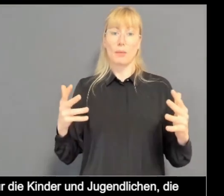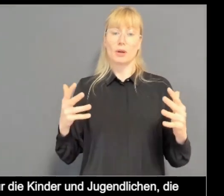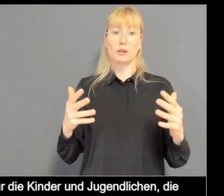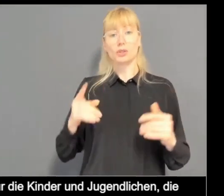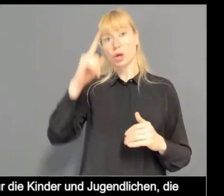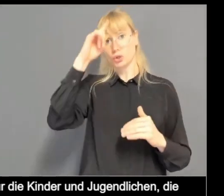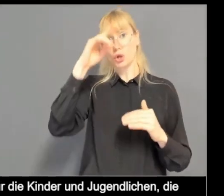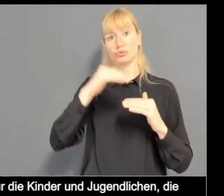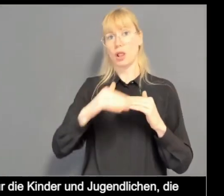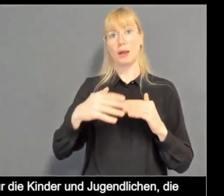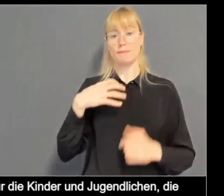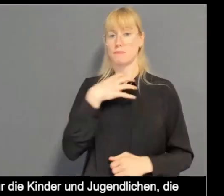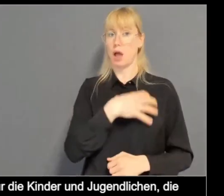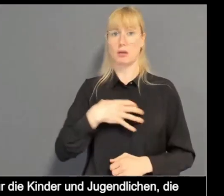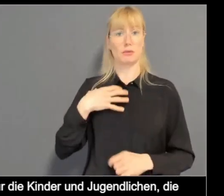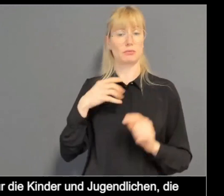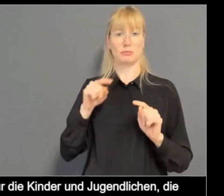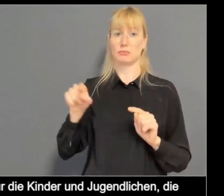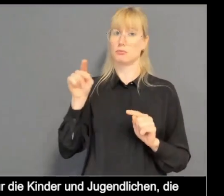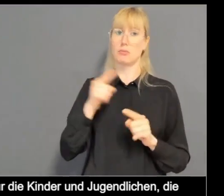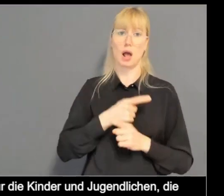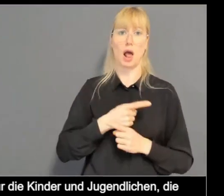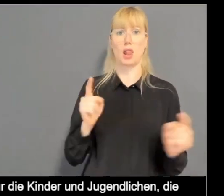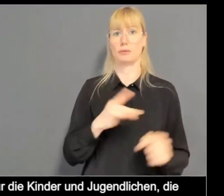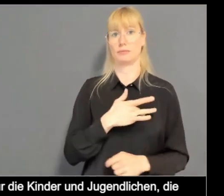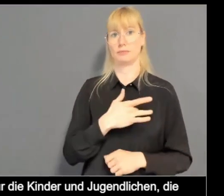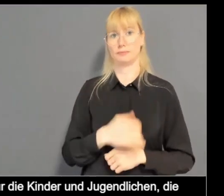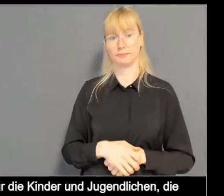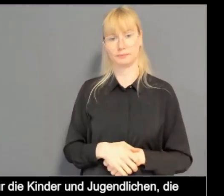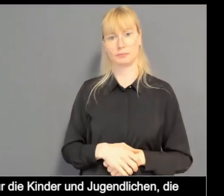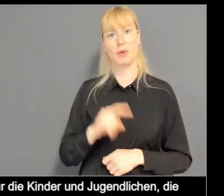Aufgabe, die sich über das ganze Land und alle Schulen zieht.